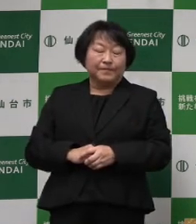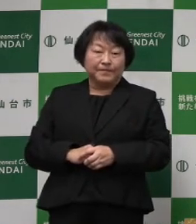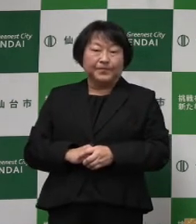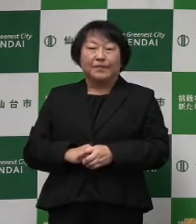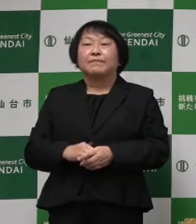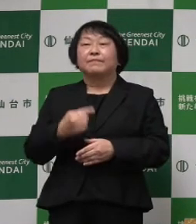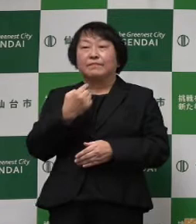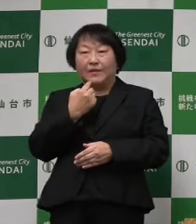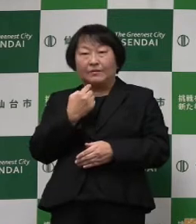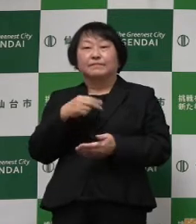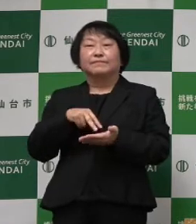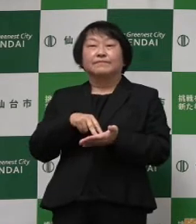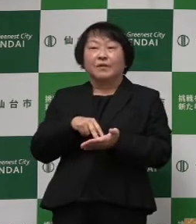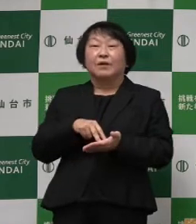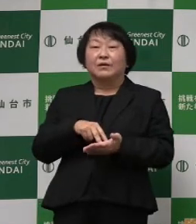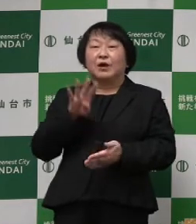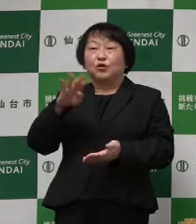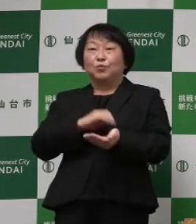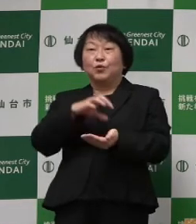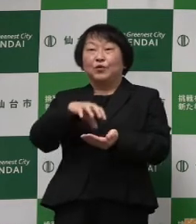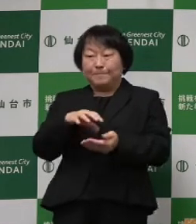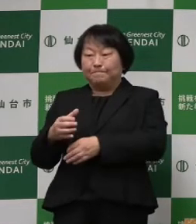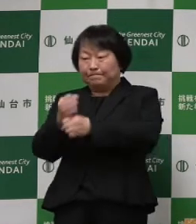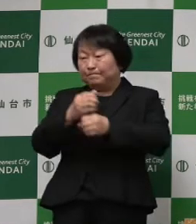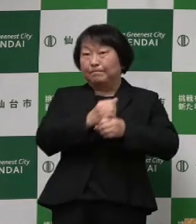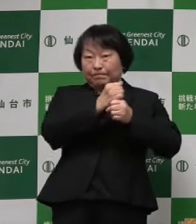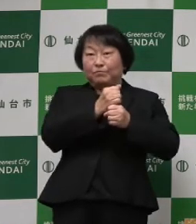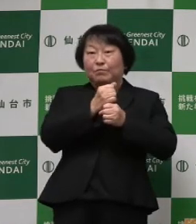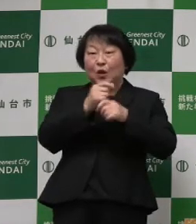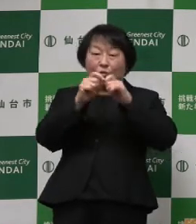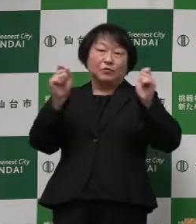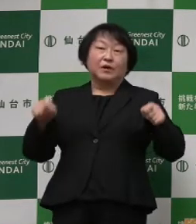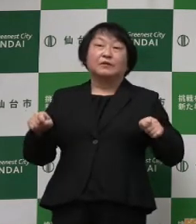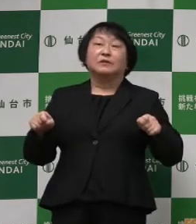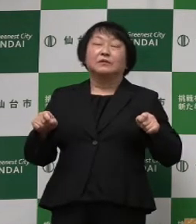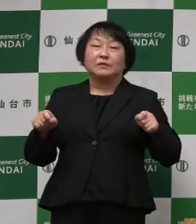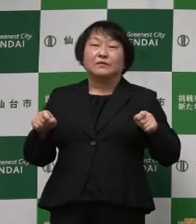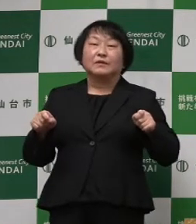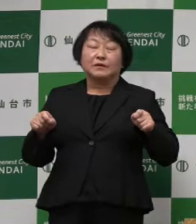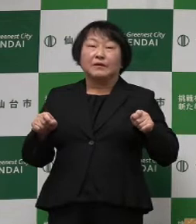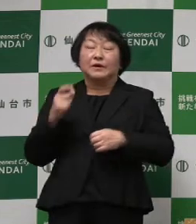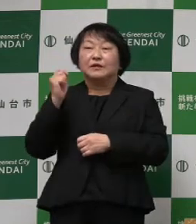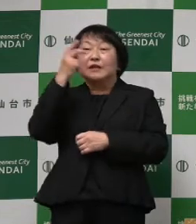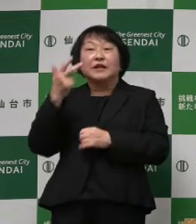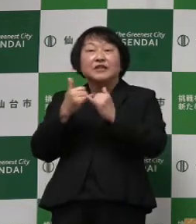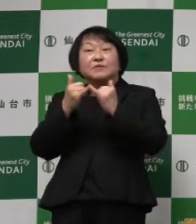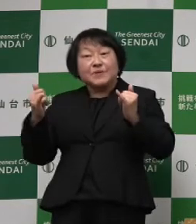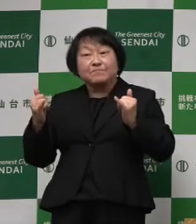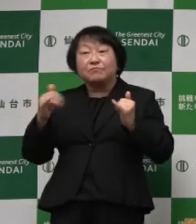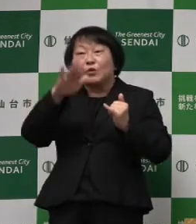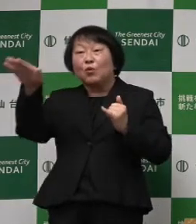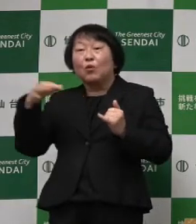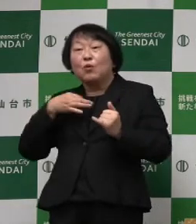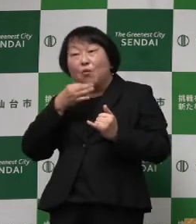私としてはですね、これは4病院再編の、問題について、仙台市民の民意、